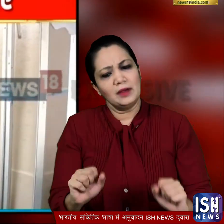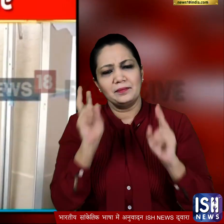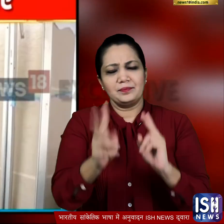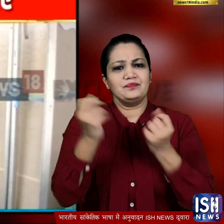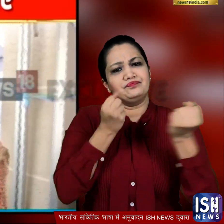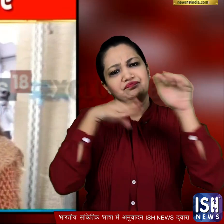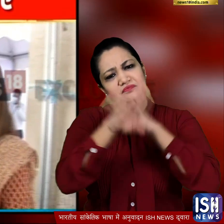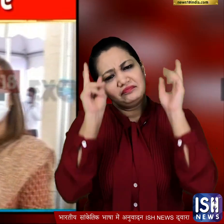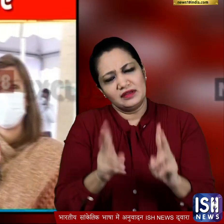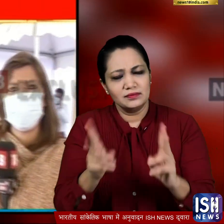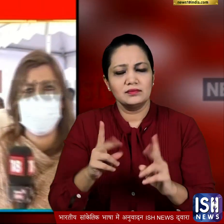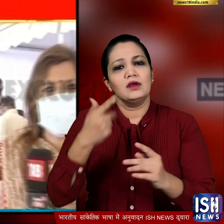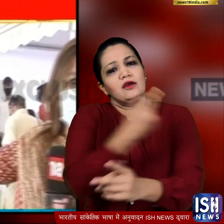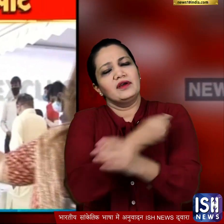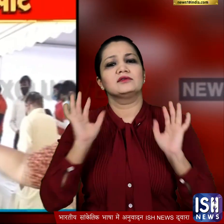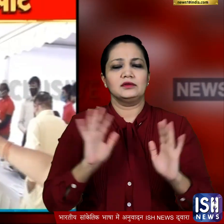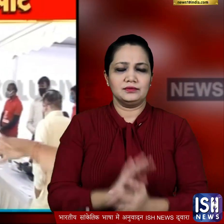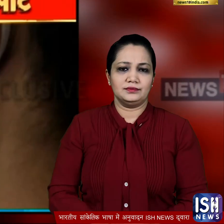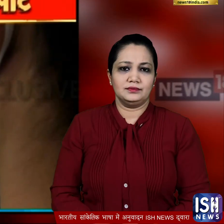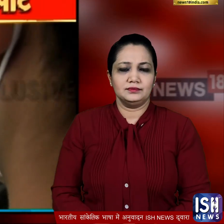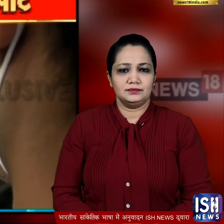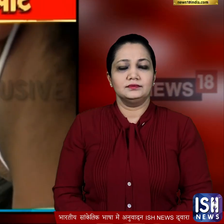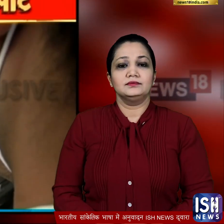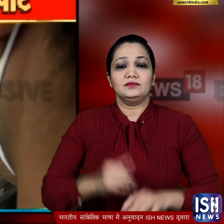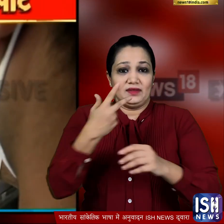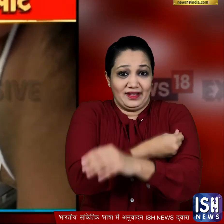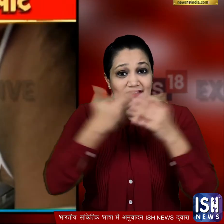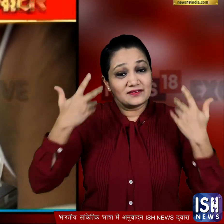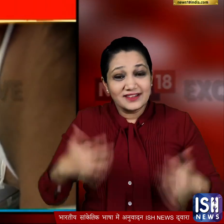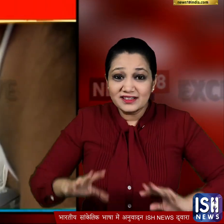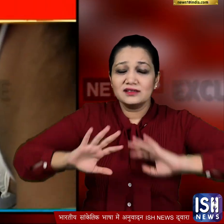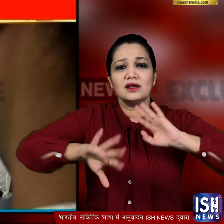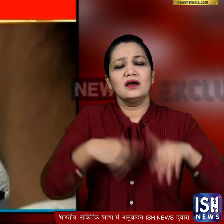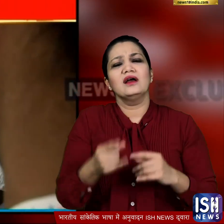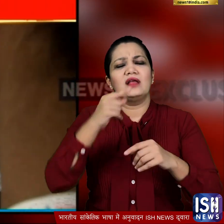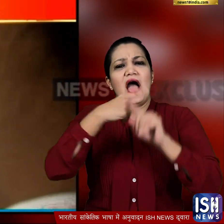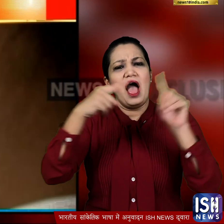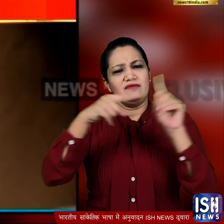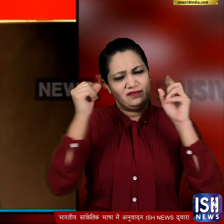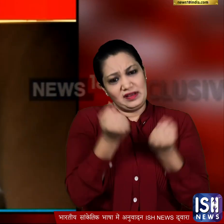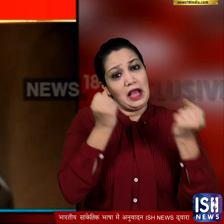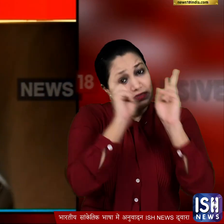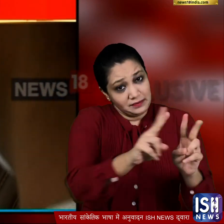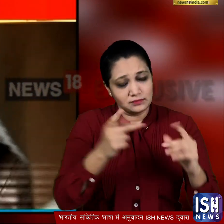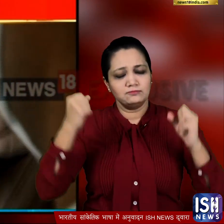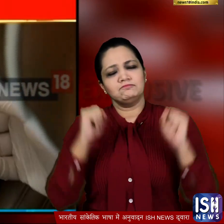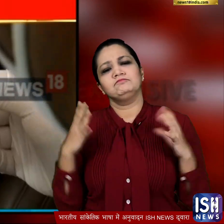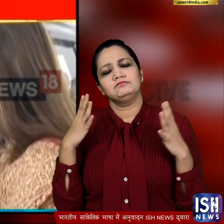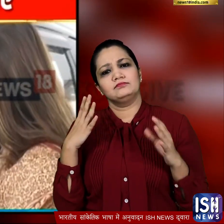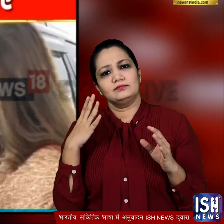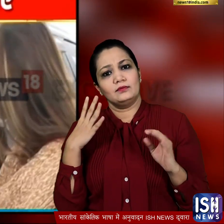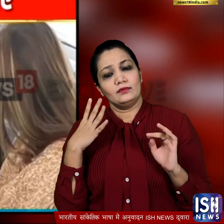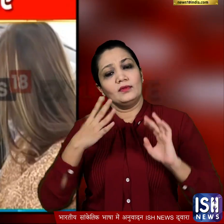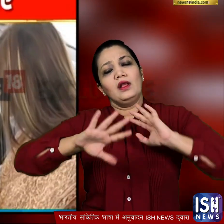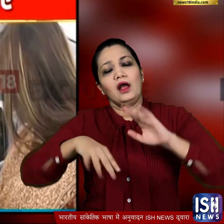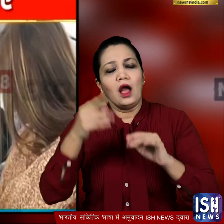नहीं पड़ेगी। गाड़ी के अंदर ही आपको वैक्सीन लग जाएगी। टीका लगवाने के बाद लोगों को गाड़ी में ही आधे घंटे इंतजार करने की हिदायत दी गई।